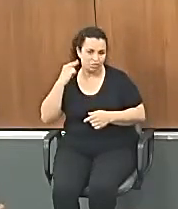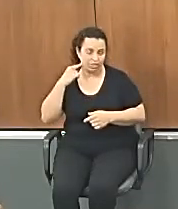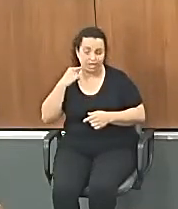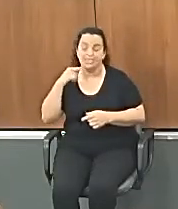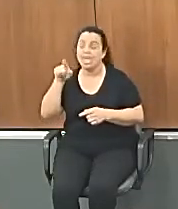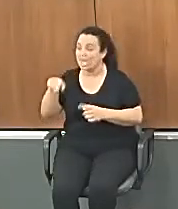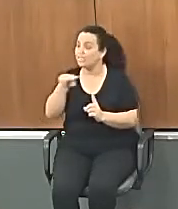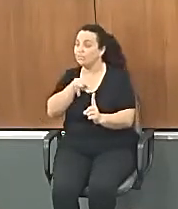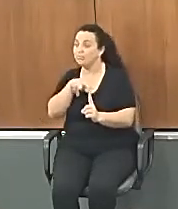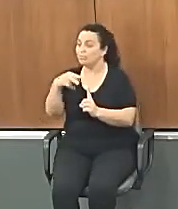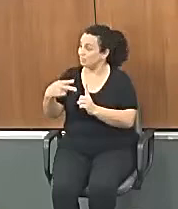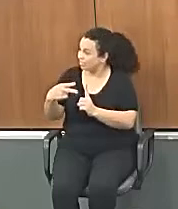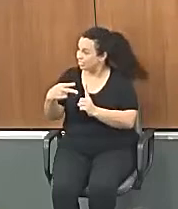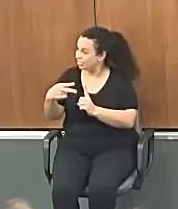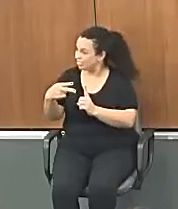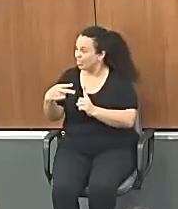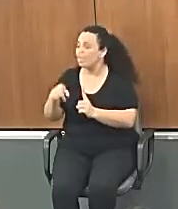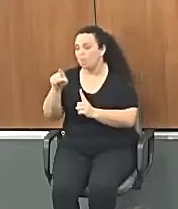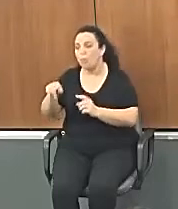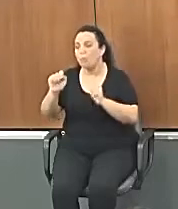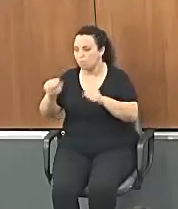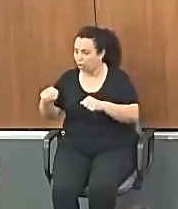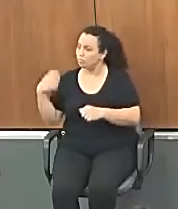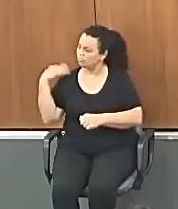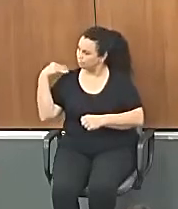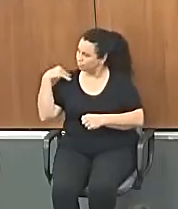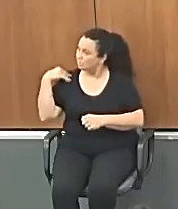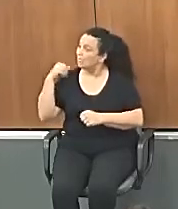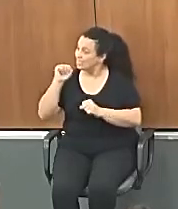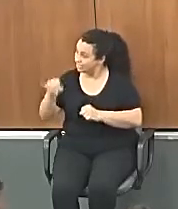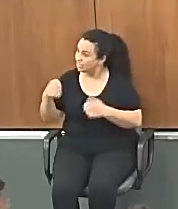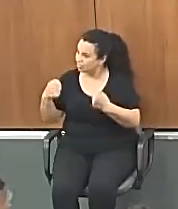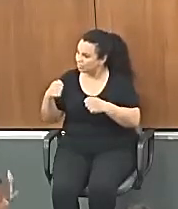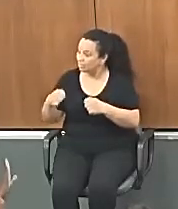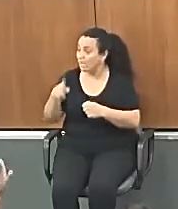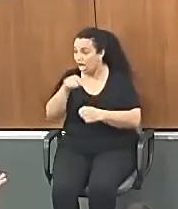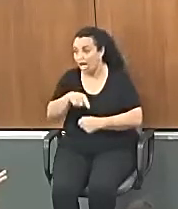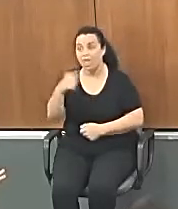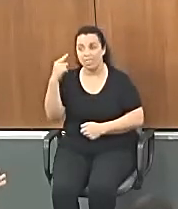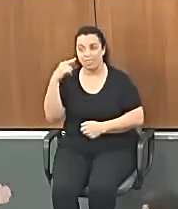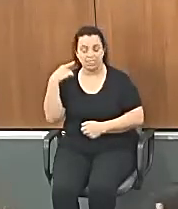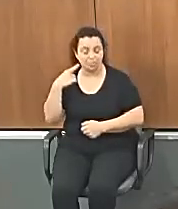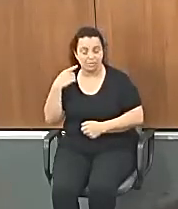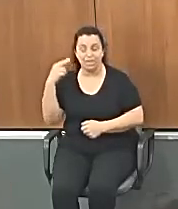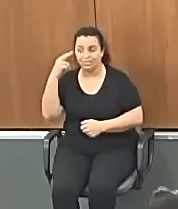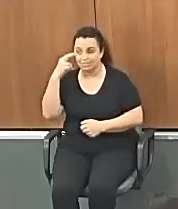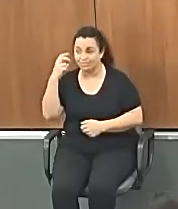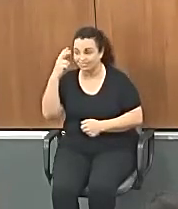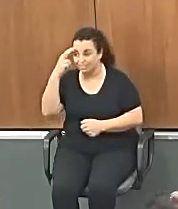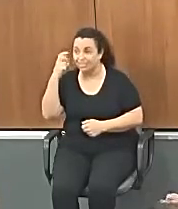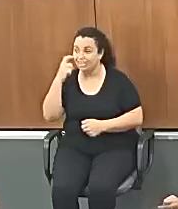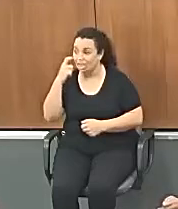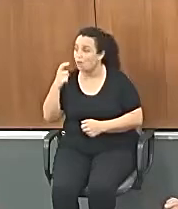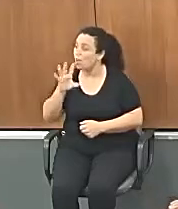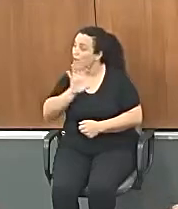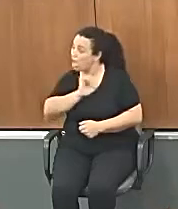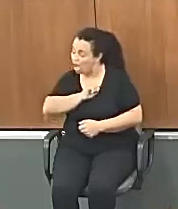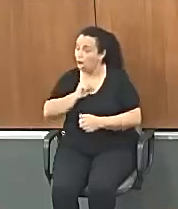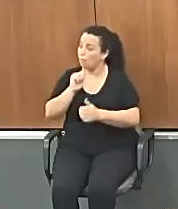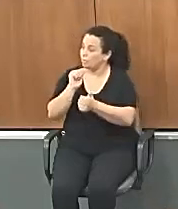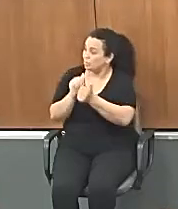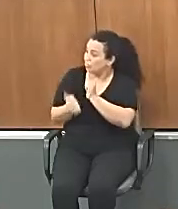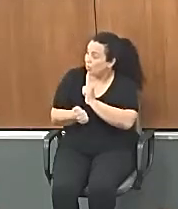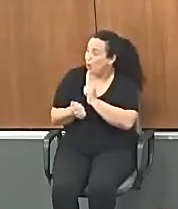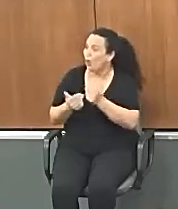perspectiva pode de certeza que o deputado josé guilherme como um amante do esporte não é como um técnico é realmente